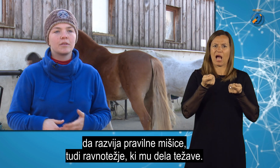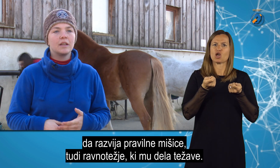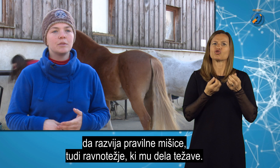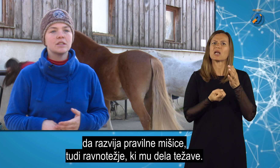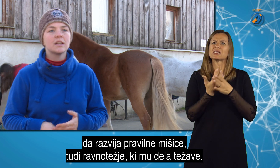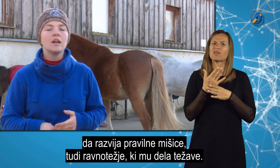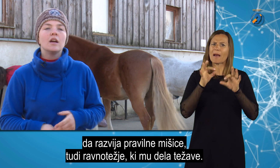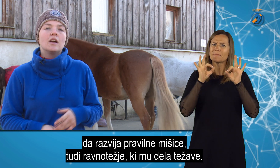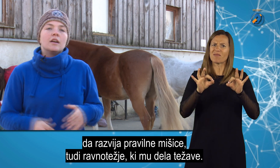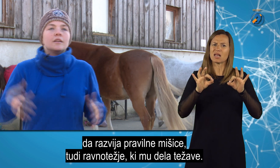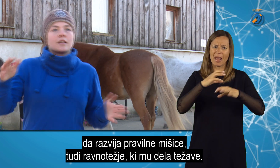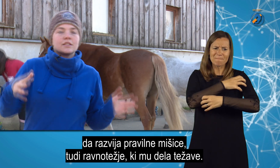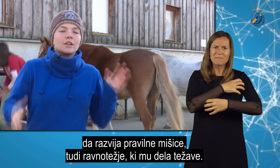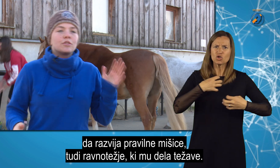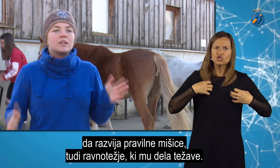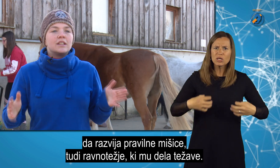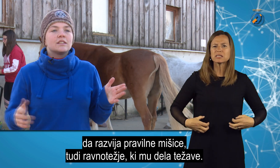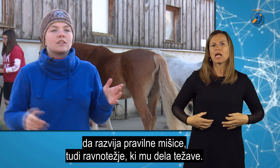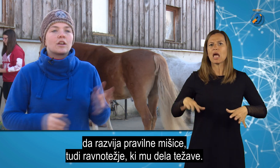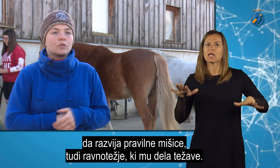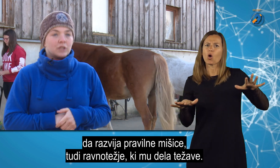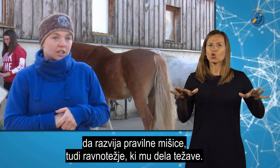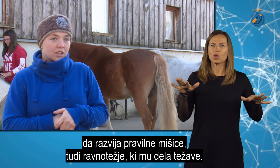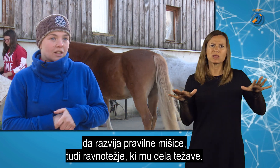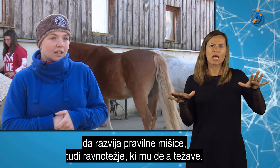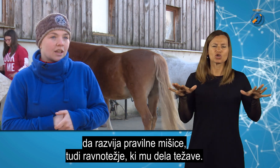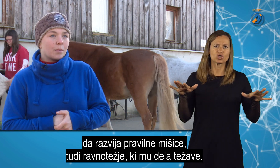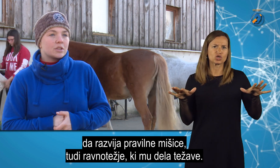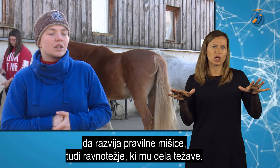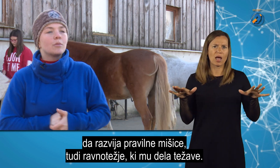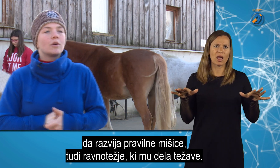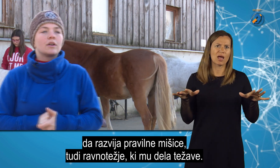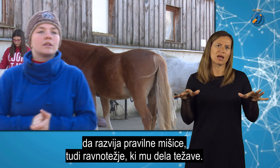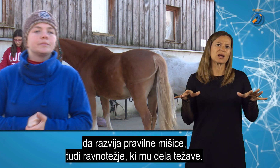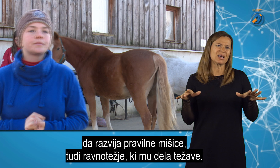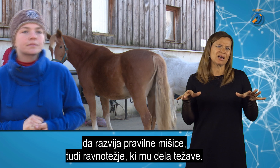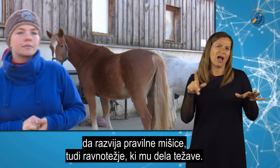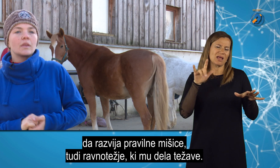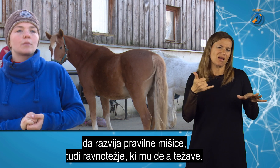razvija pravilne mišice, razvija tudi tisto ravnotežje, ki je pač njemu